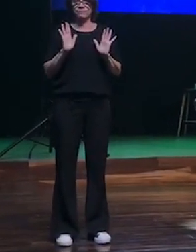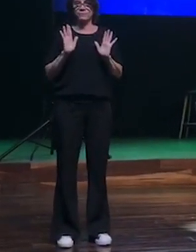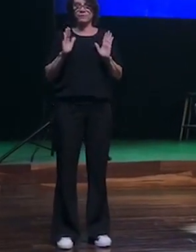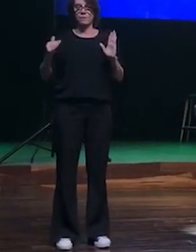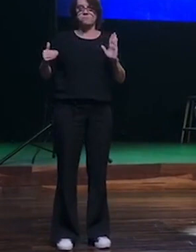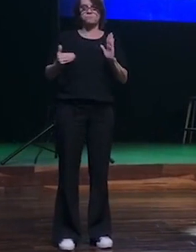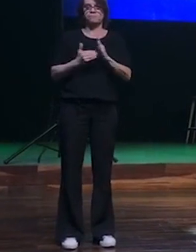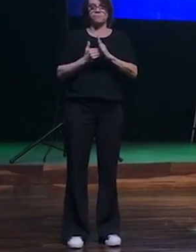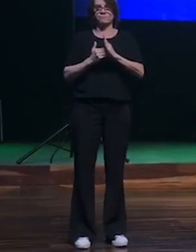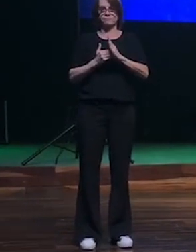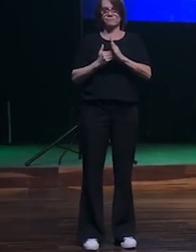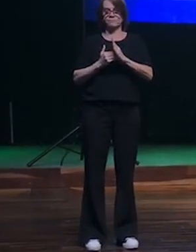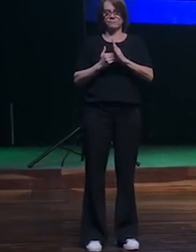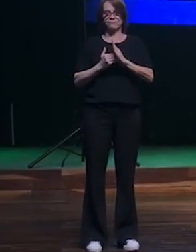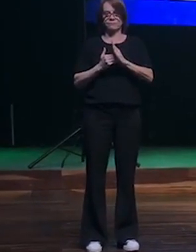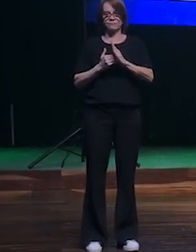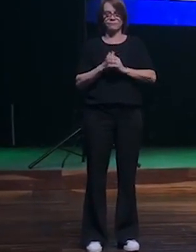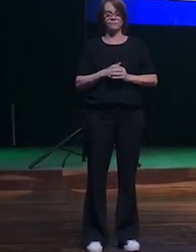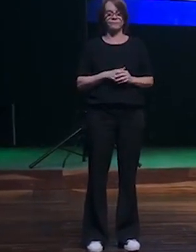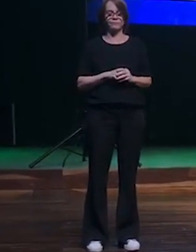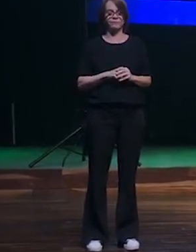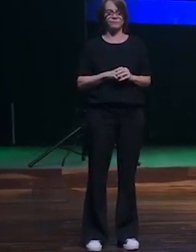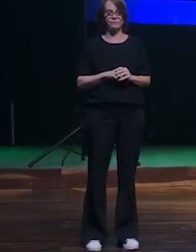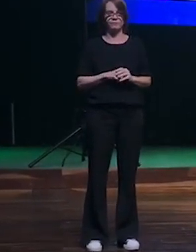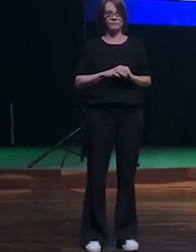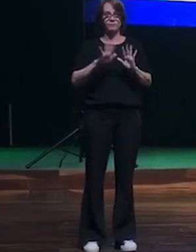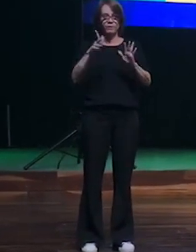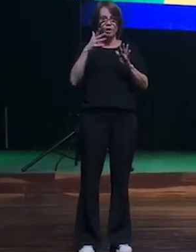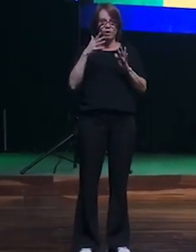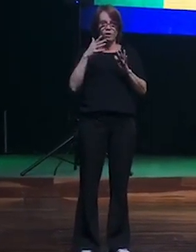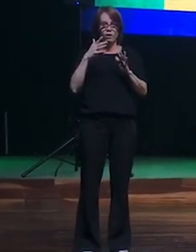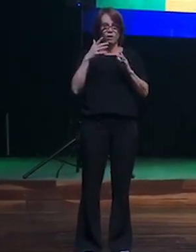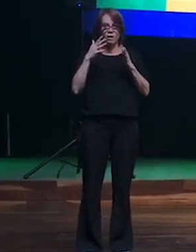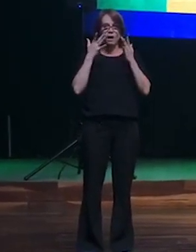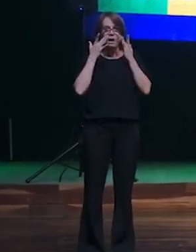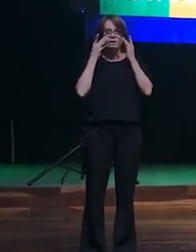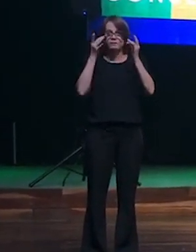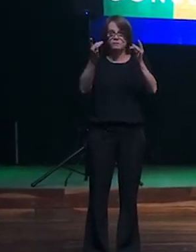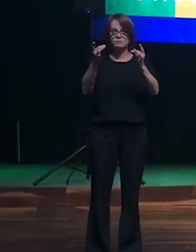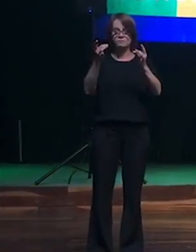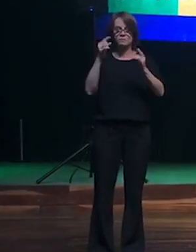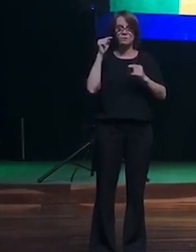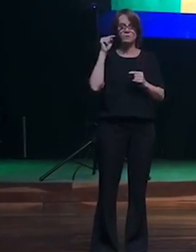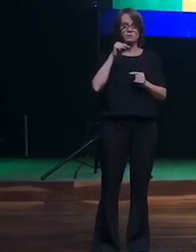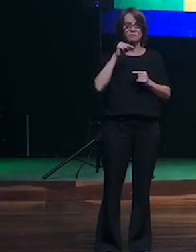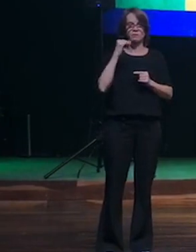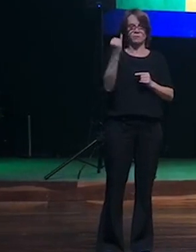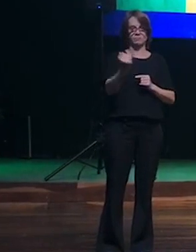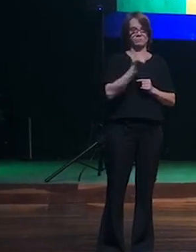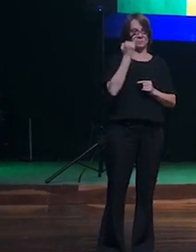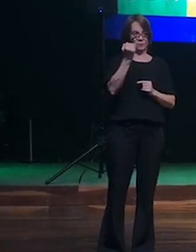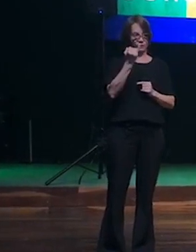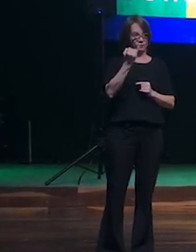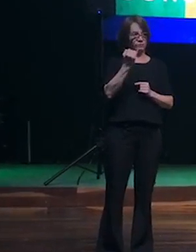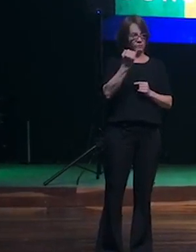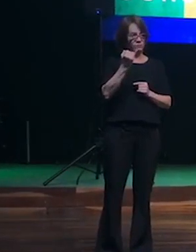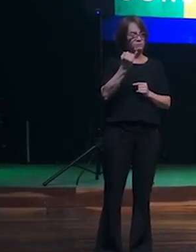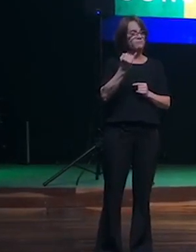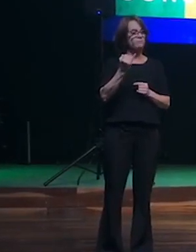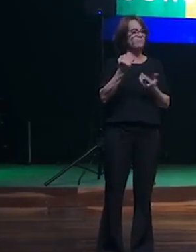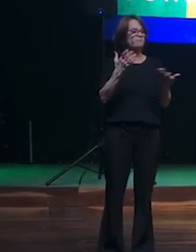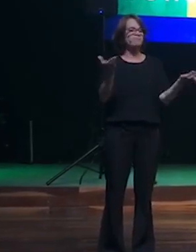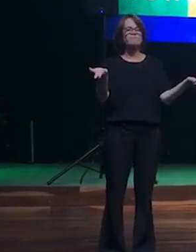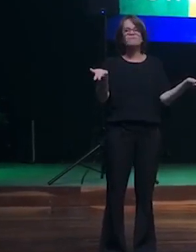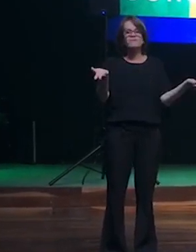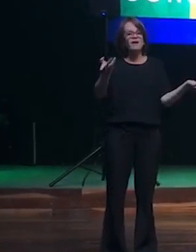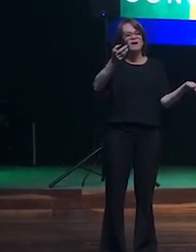E presta atenção, isso é muito importante que a gente diga. Ninguém está nem aí para a forma como as pessoas